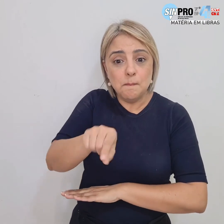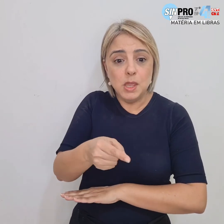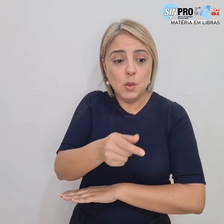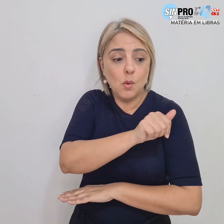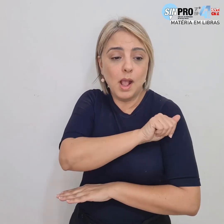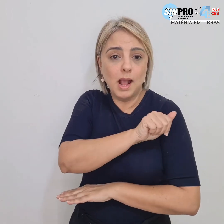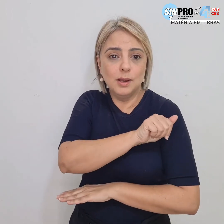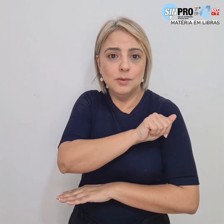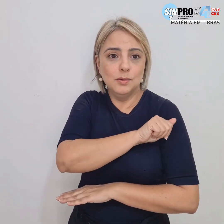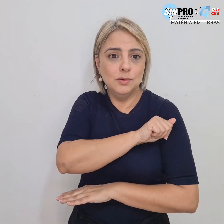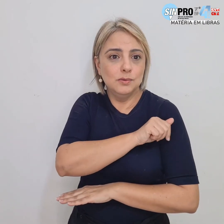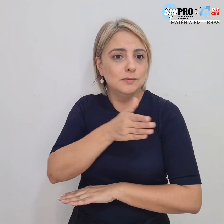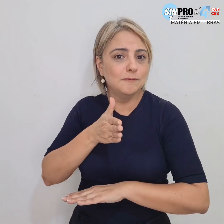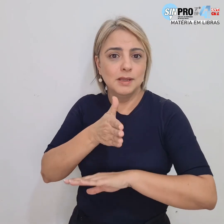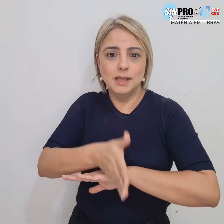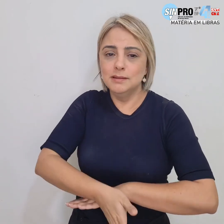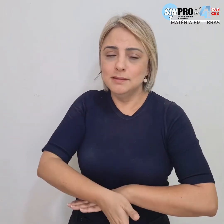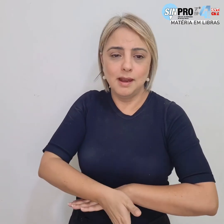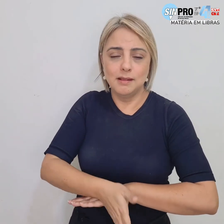segundo estimativas do setor do ensino privado.